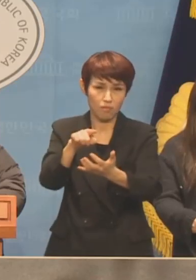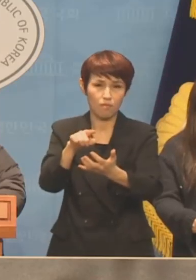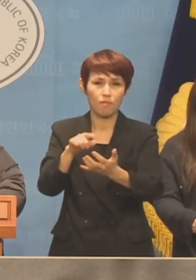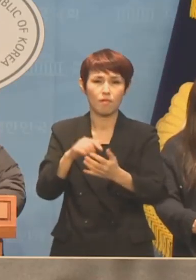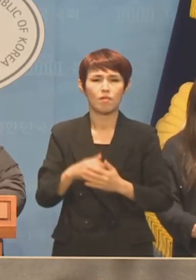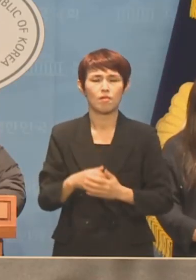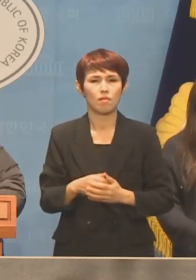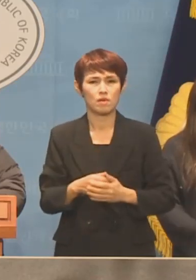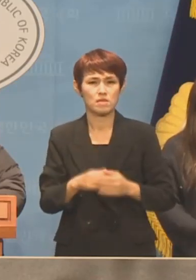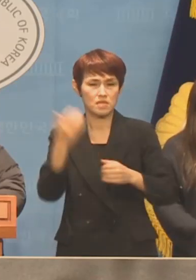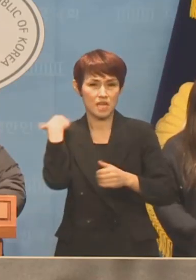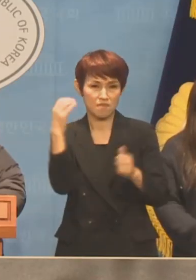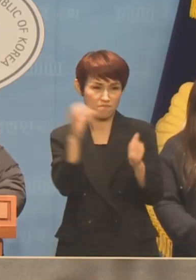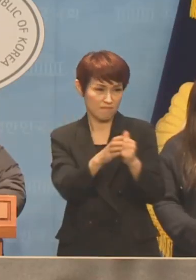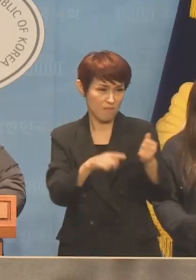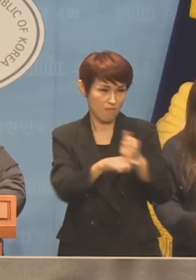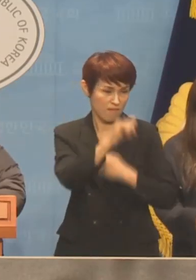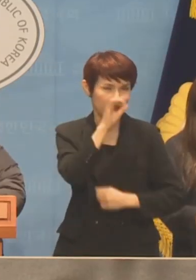없는 상황이었다.